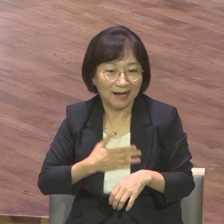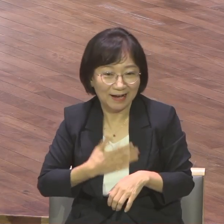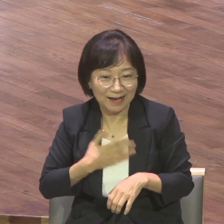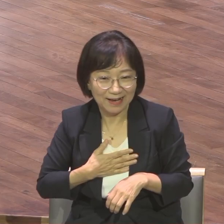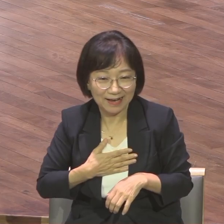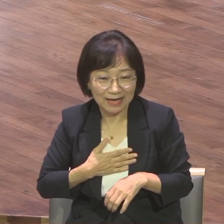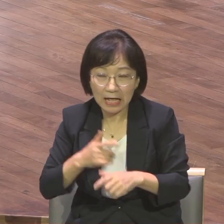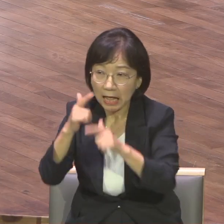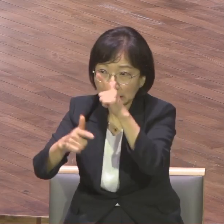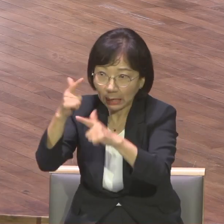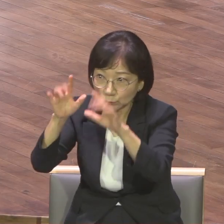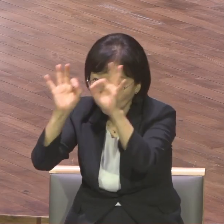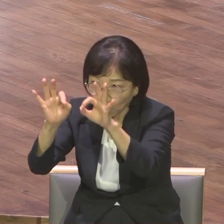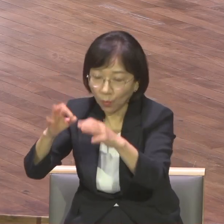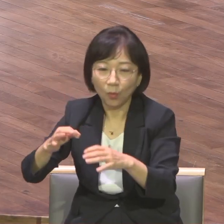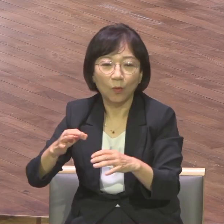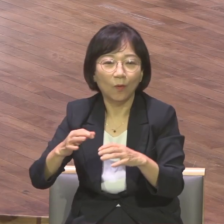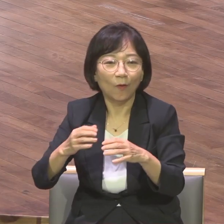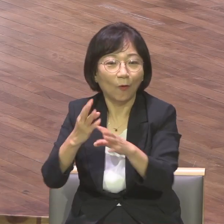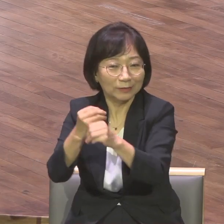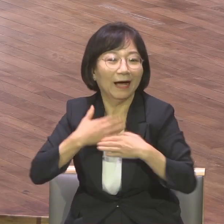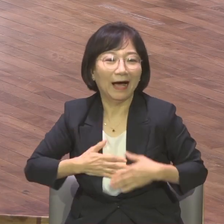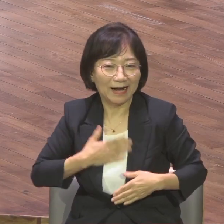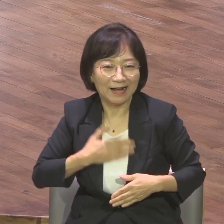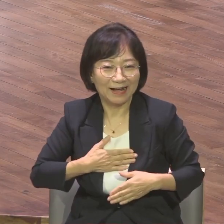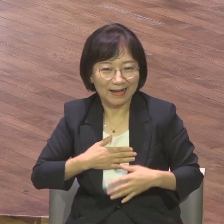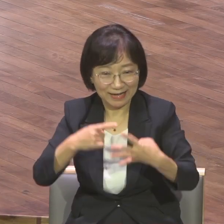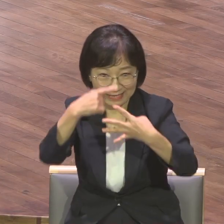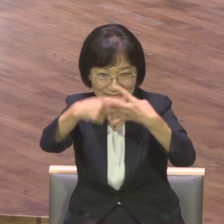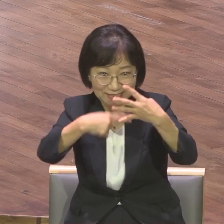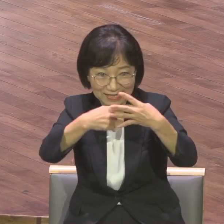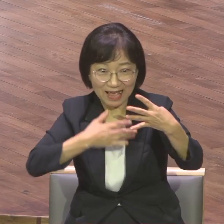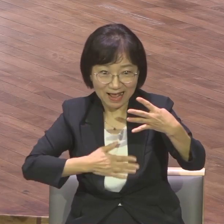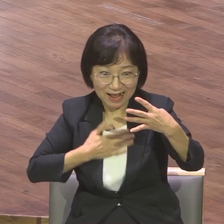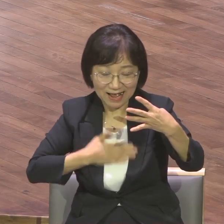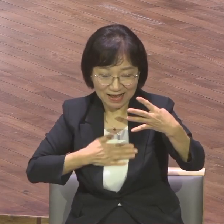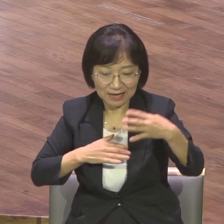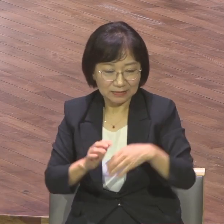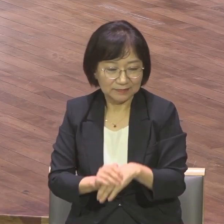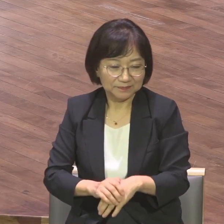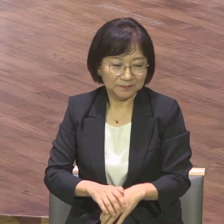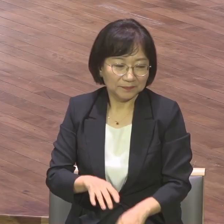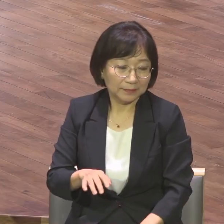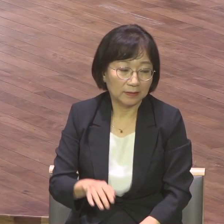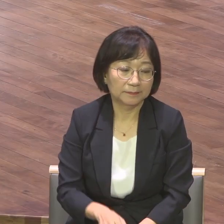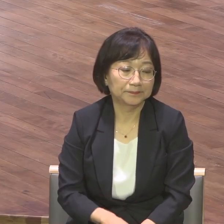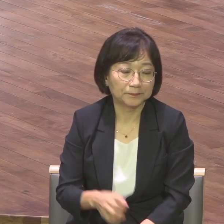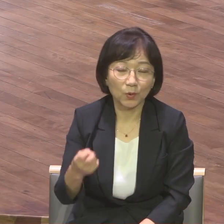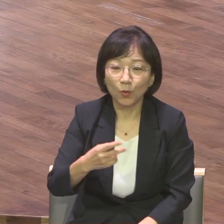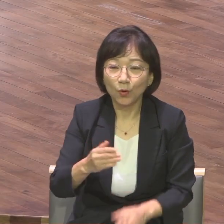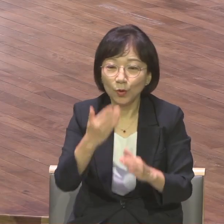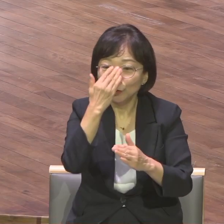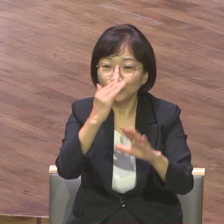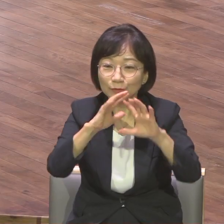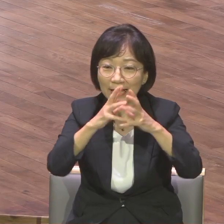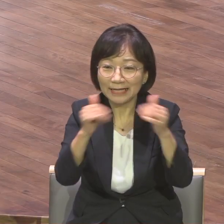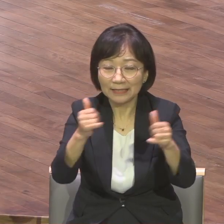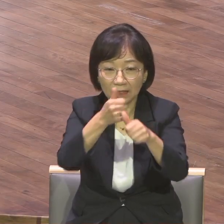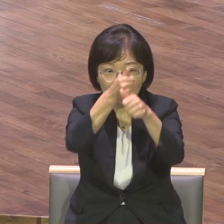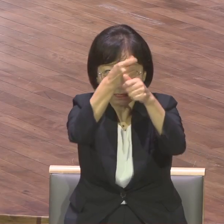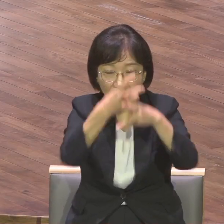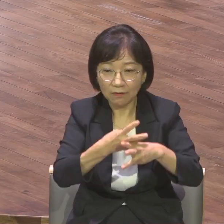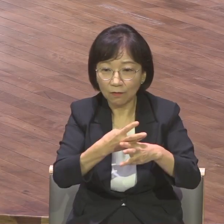유대인들에게 있어서 여름은 종말을 상징합니다. 여름은 종말을 상징해. 유대인의 달력은요, 우리하고